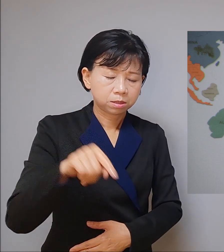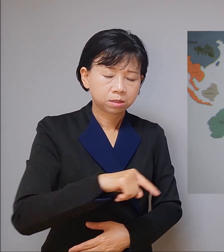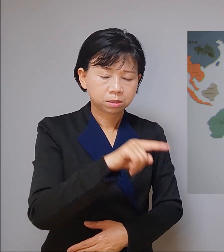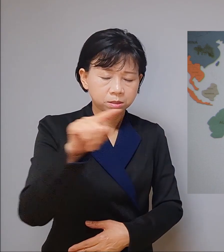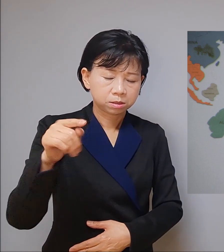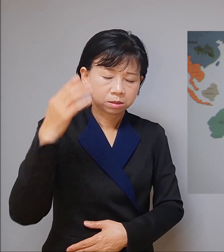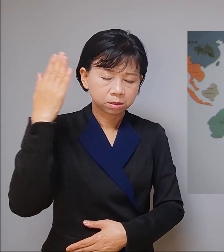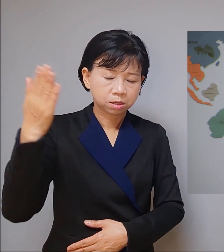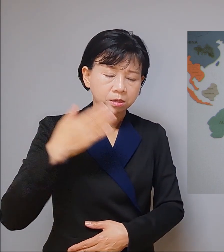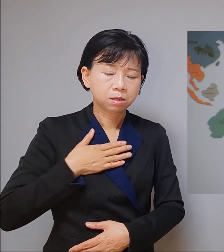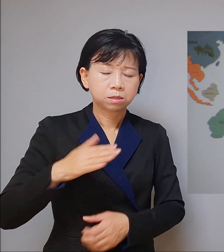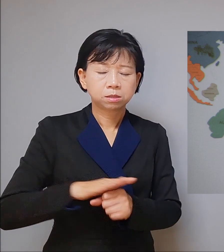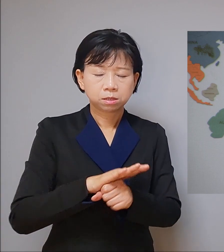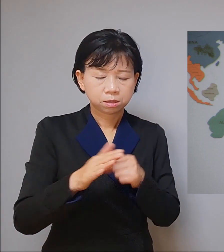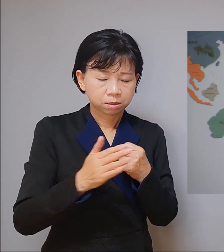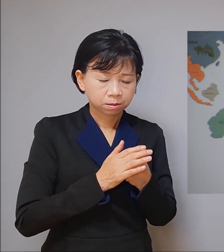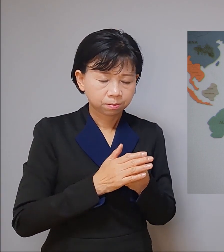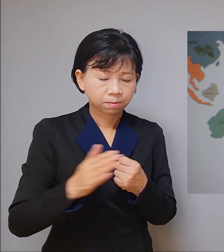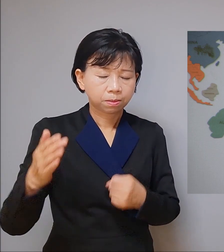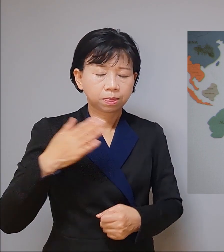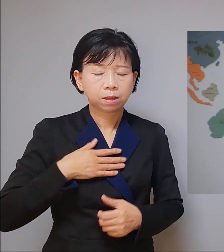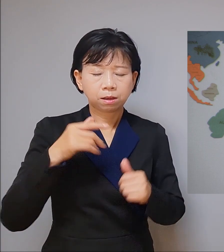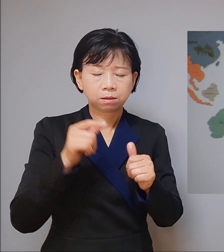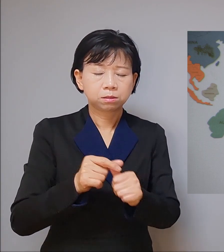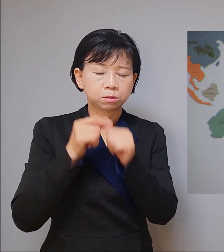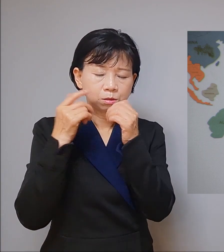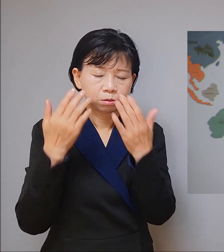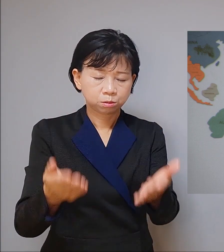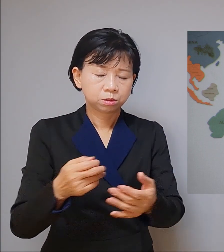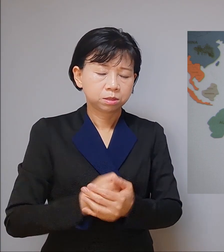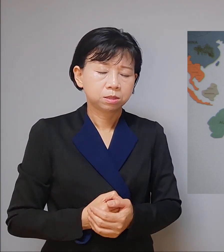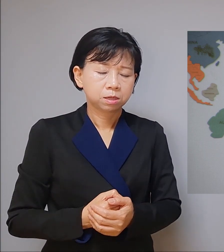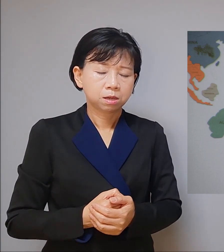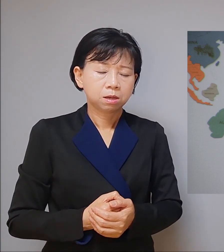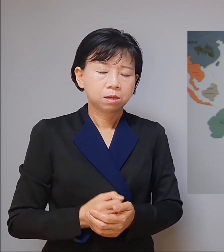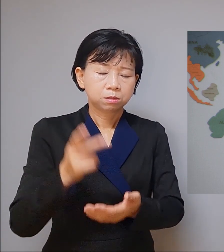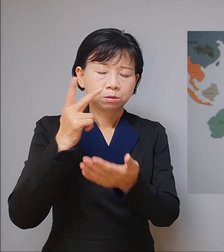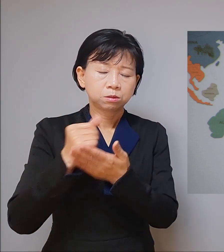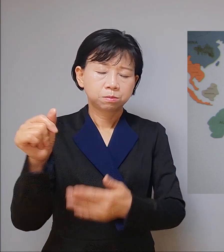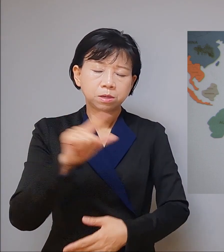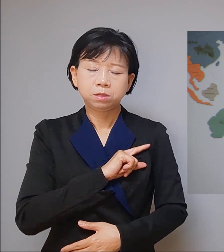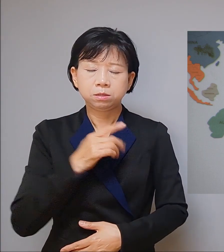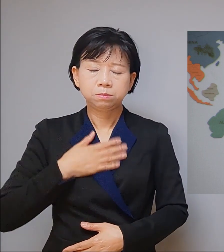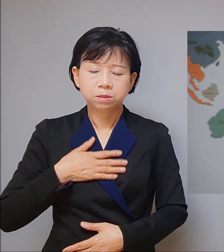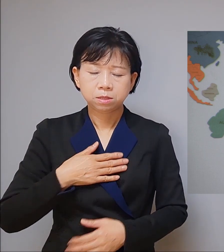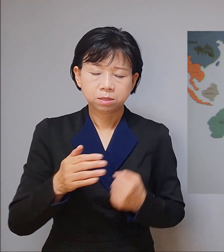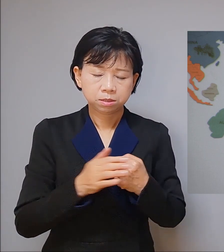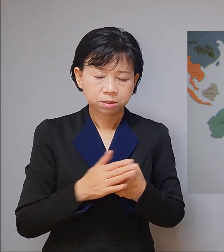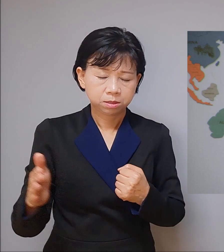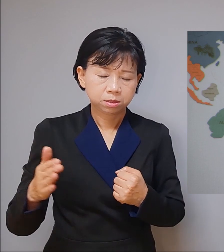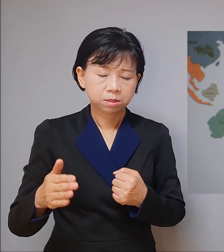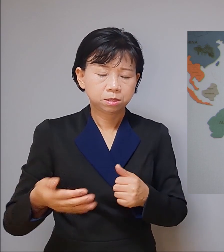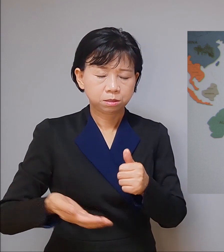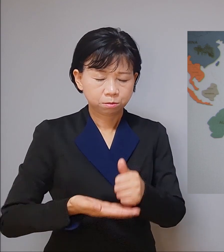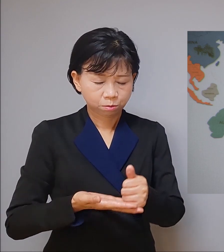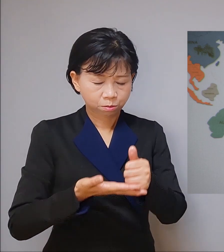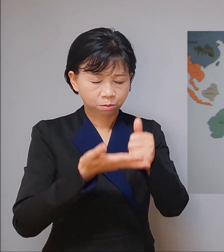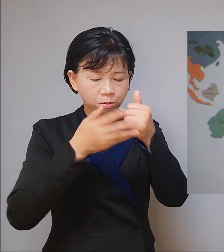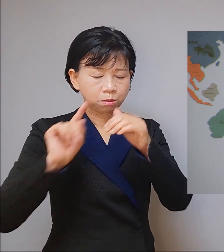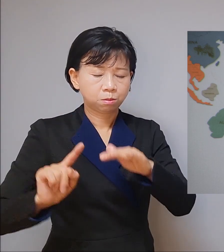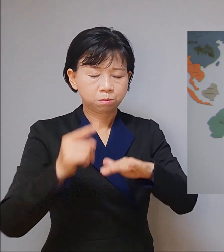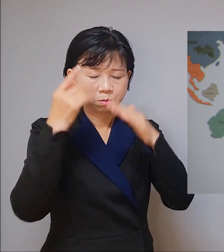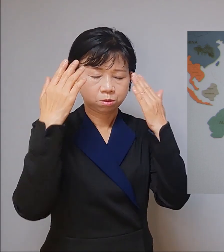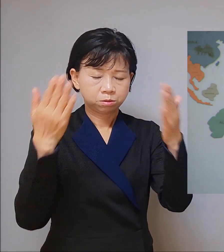그가 나를 사랑한즉 내가 그를 건지리라. 그가 내 이름을 안즉 내가 그를